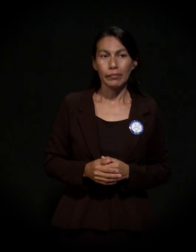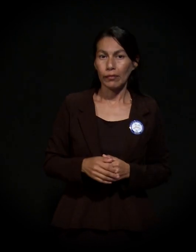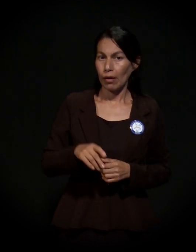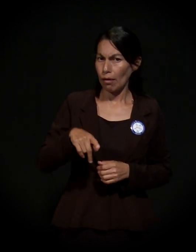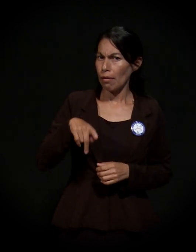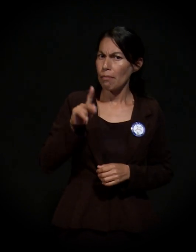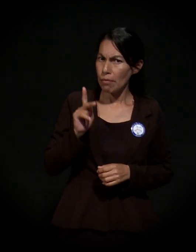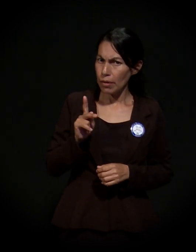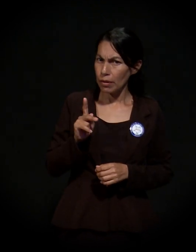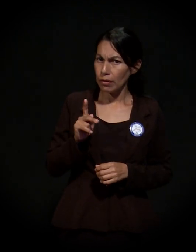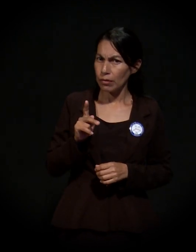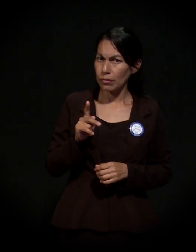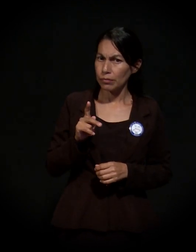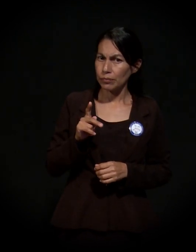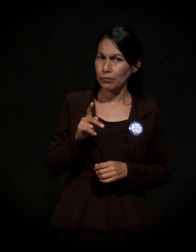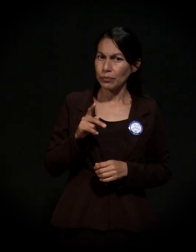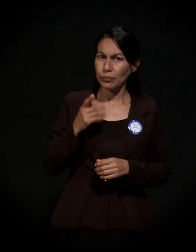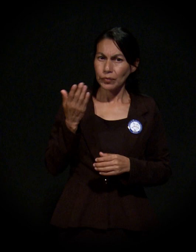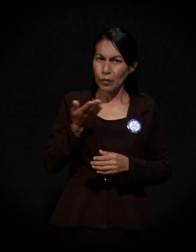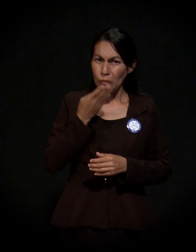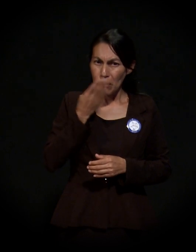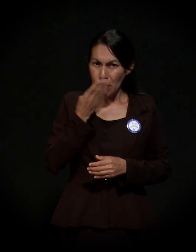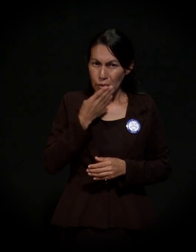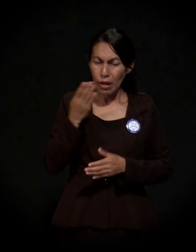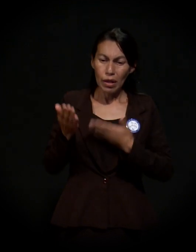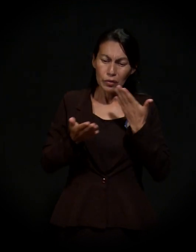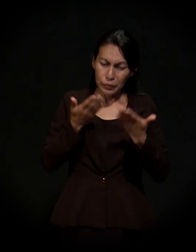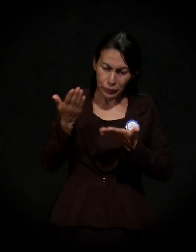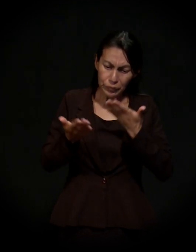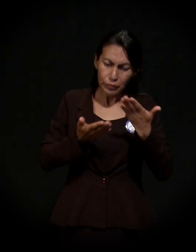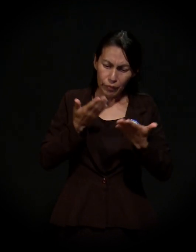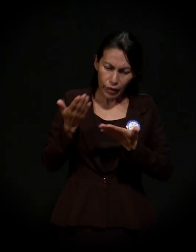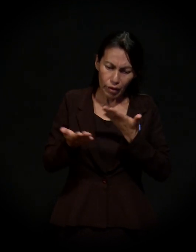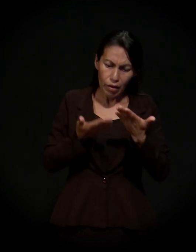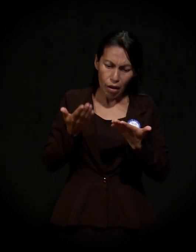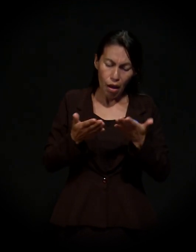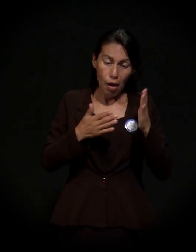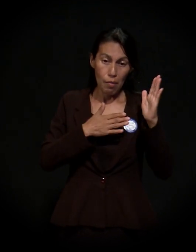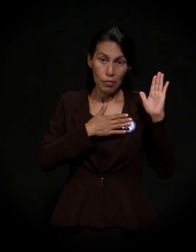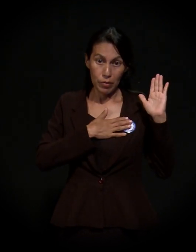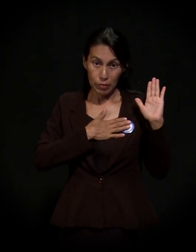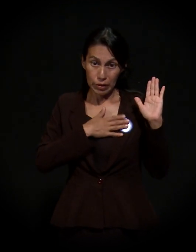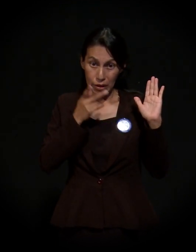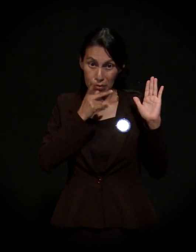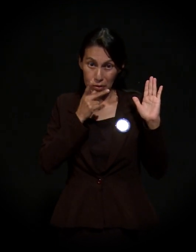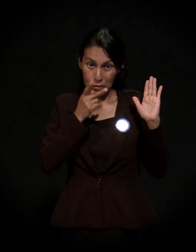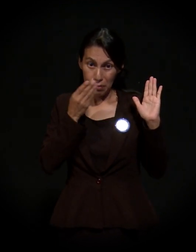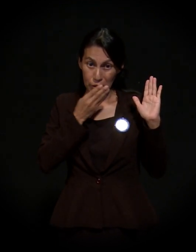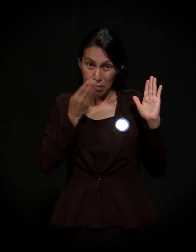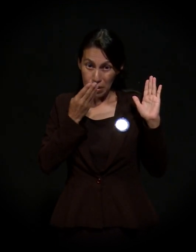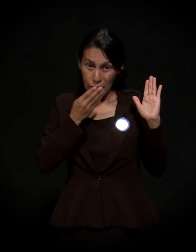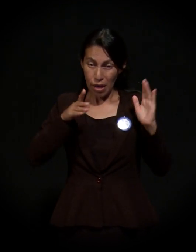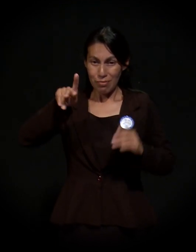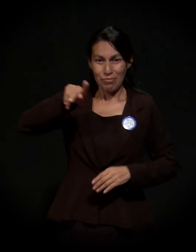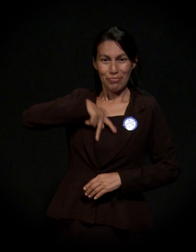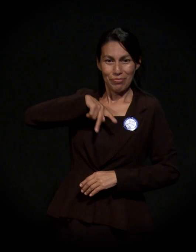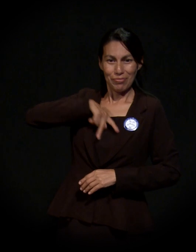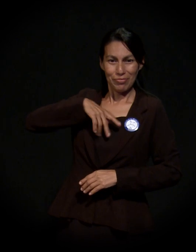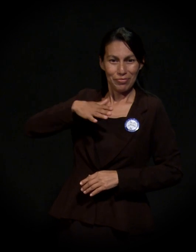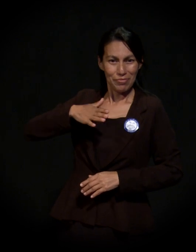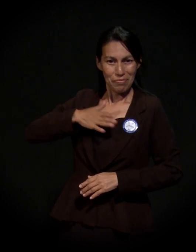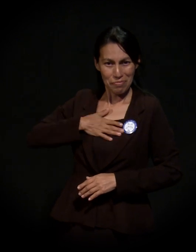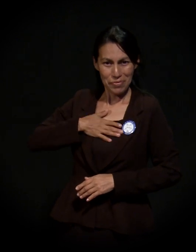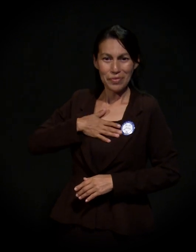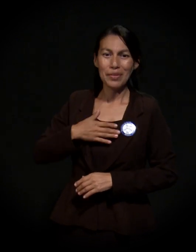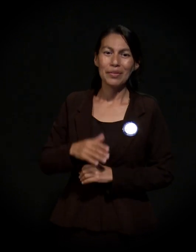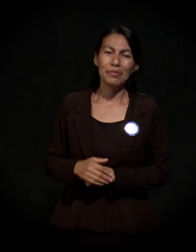haciendo mías las promesas que allí se encuentran. Amén. Exactamente.